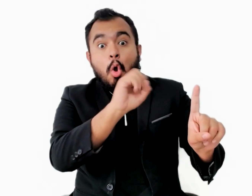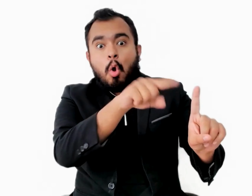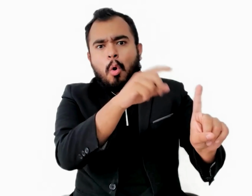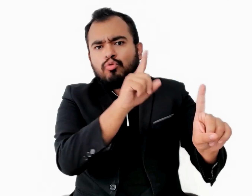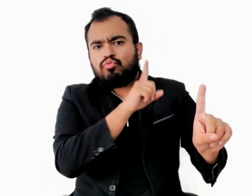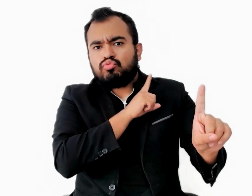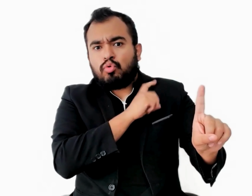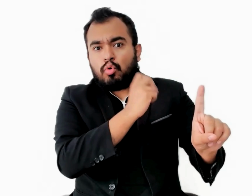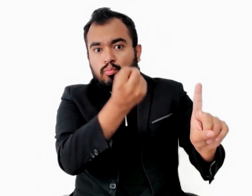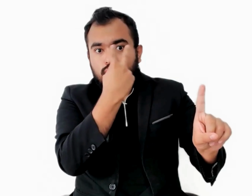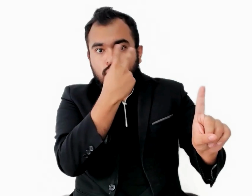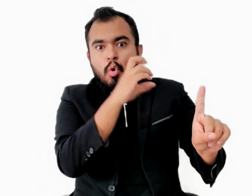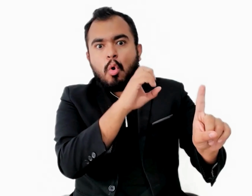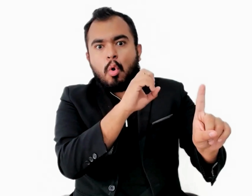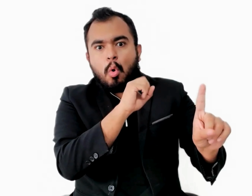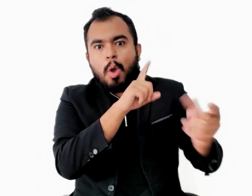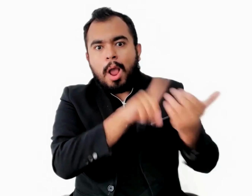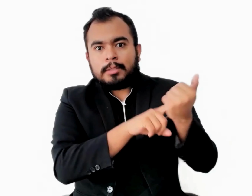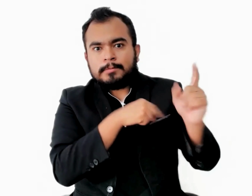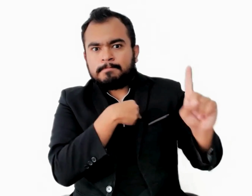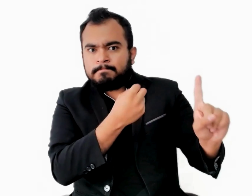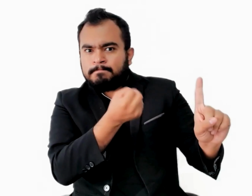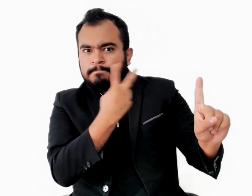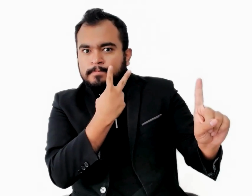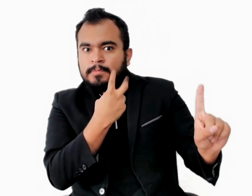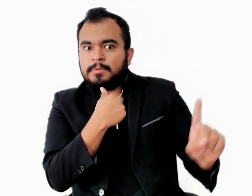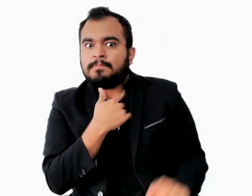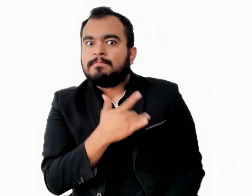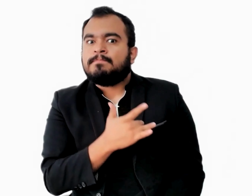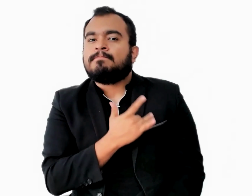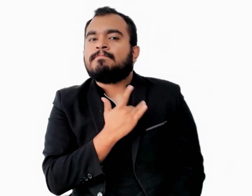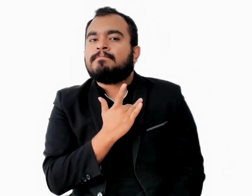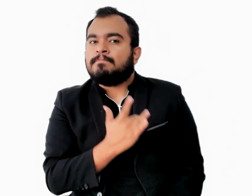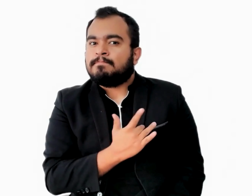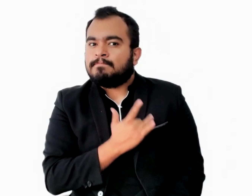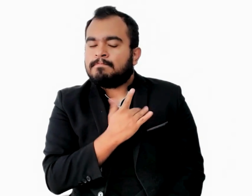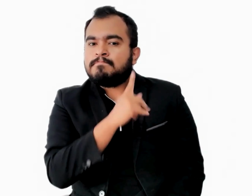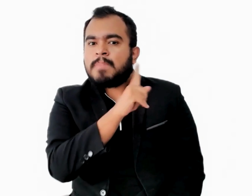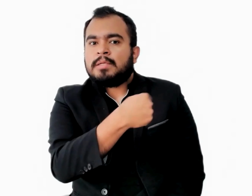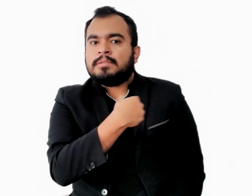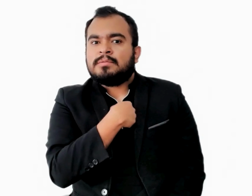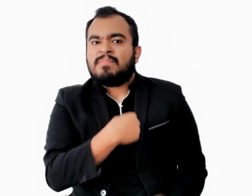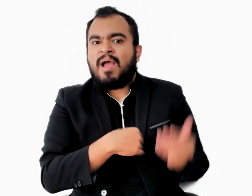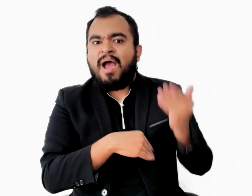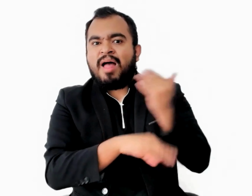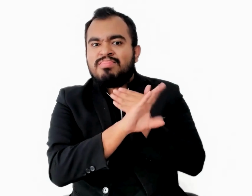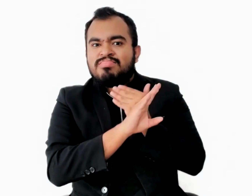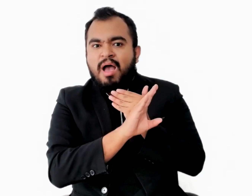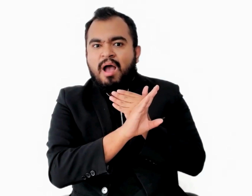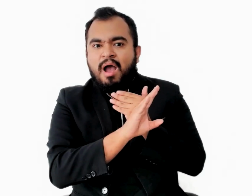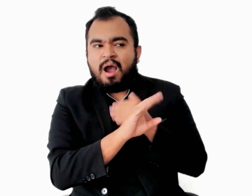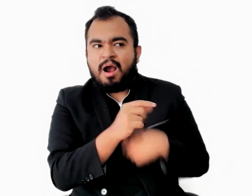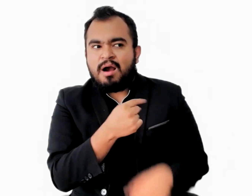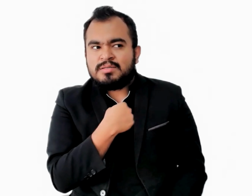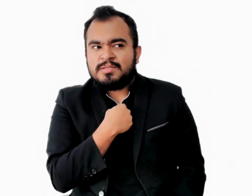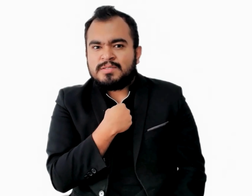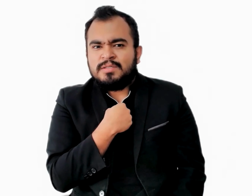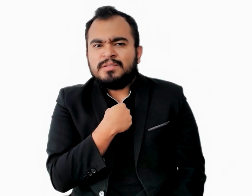pero mostrándolo cerca de mí, porque desde ahí yo ya me siento así como si me atacara, ¿no? Esta creencia de pues no